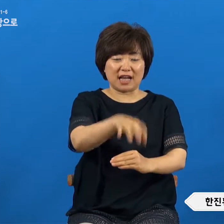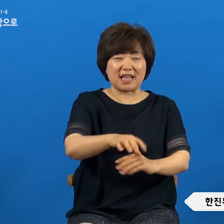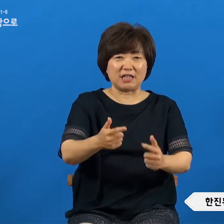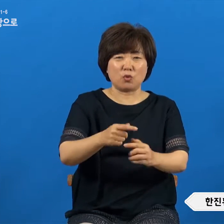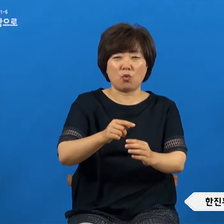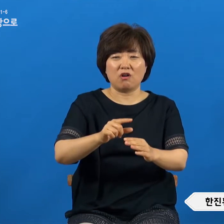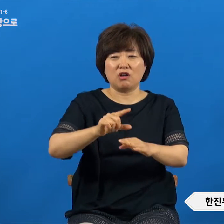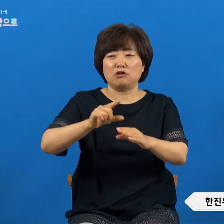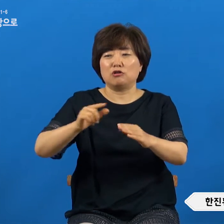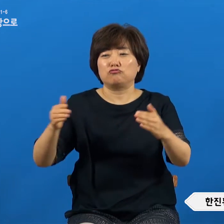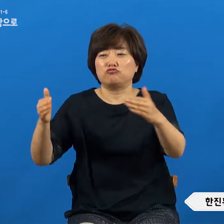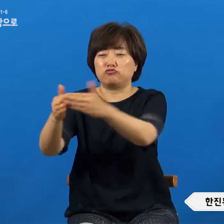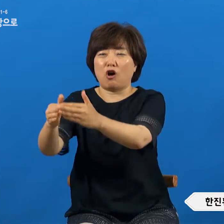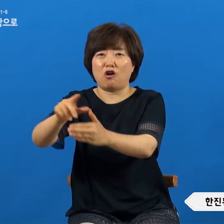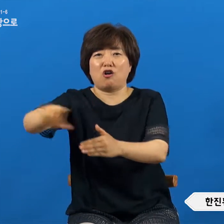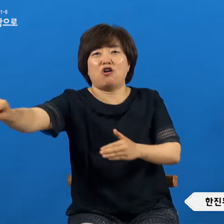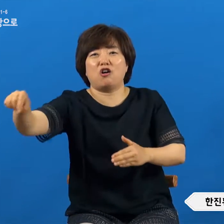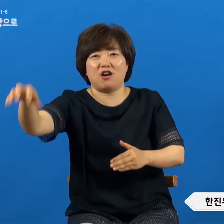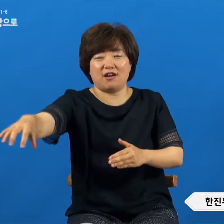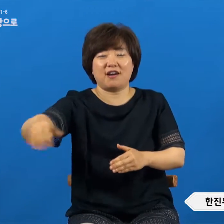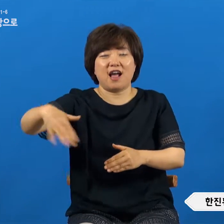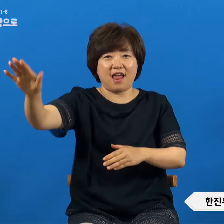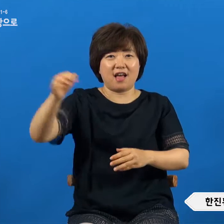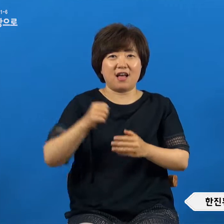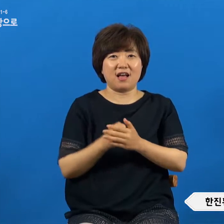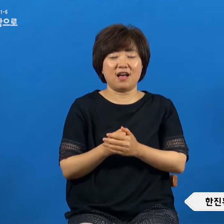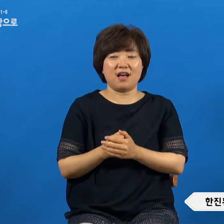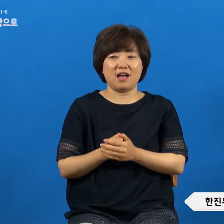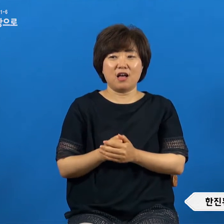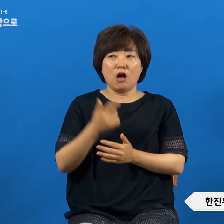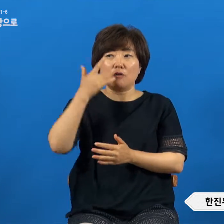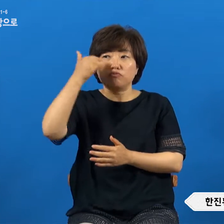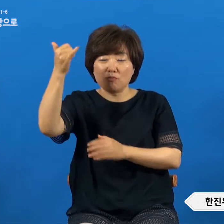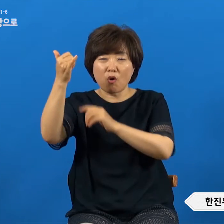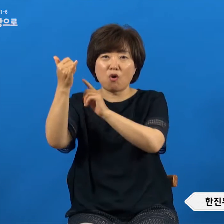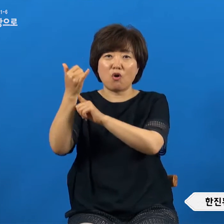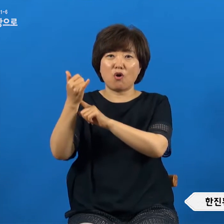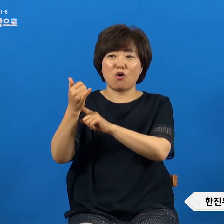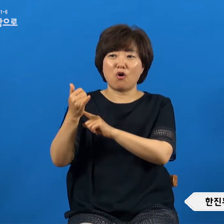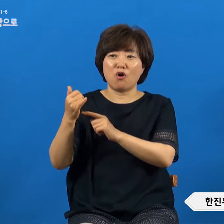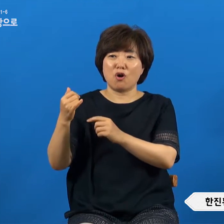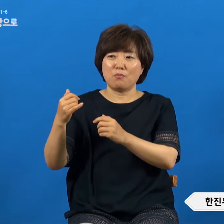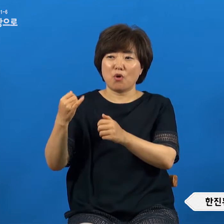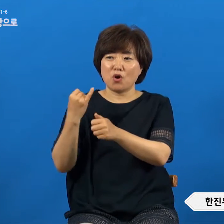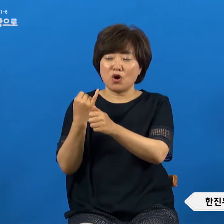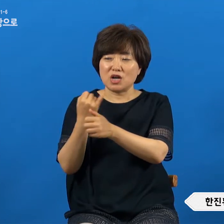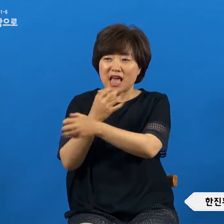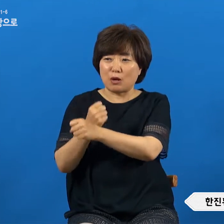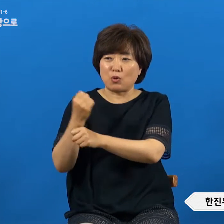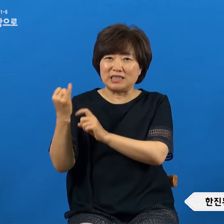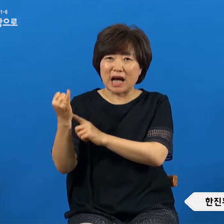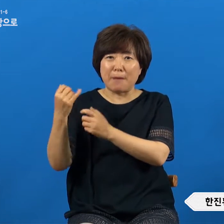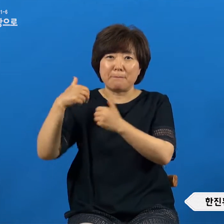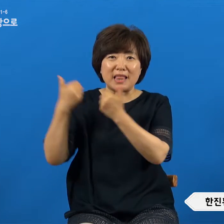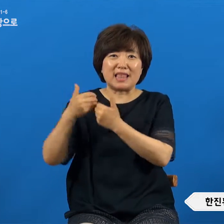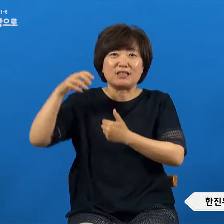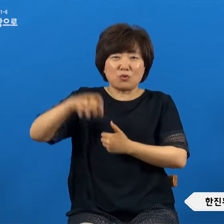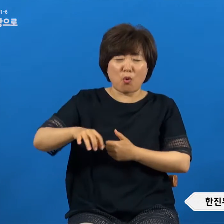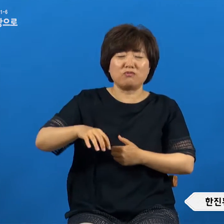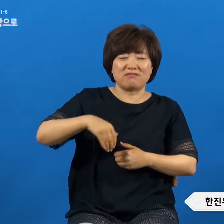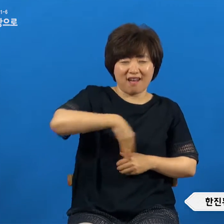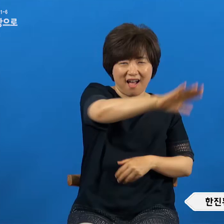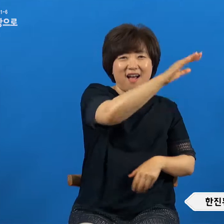아니라 가장자리로 가라. 아홉 번째, 부모나 아내나 약혼자가 반대하는 곳이면 틀림없다. 그리로